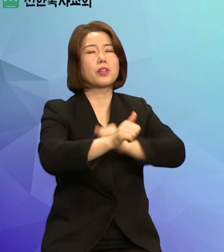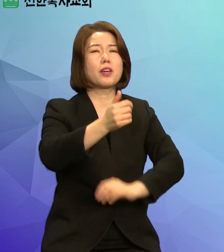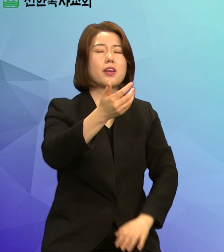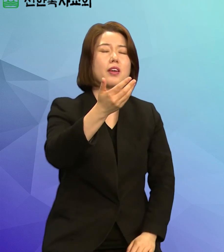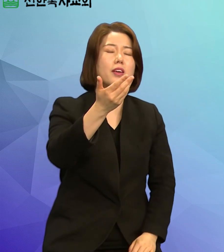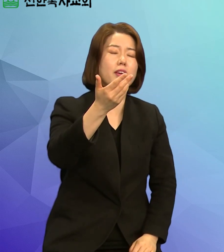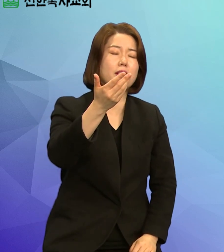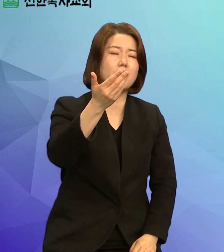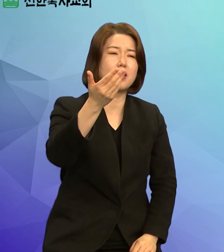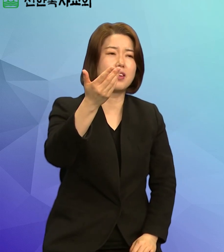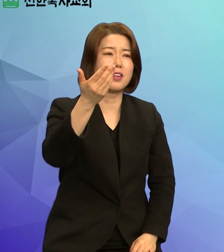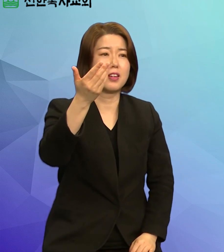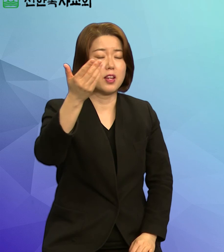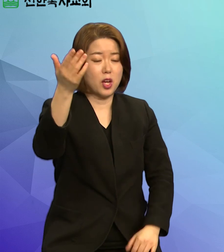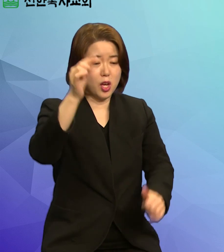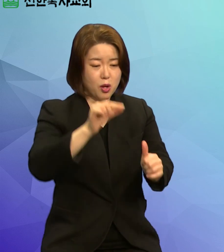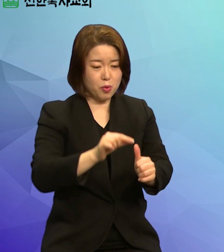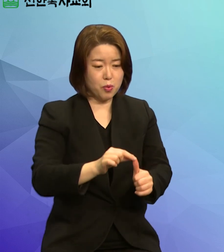자손께